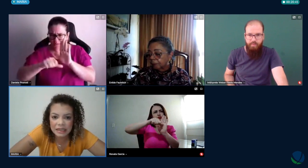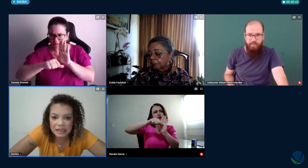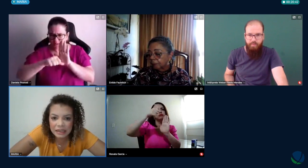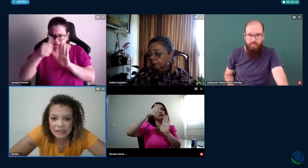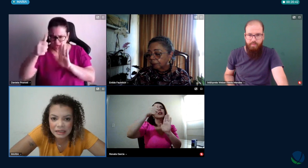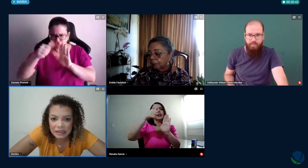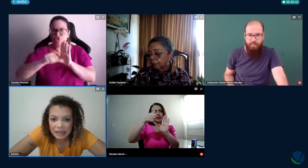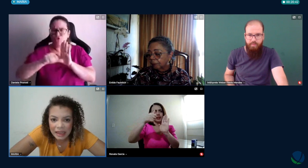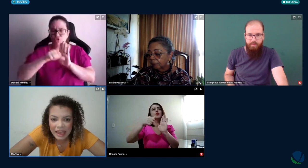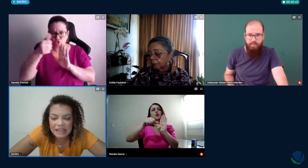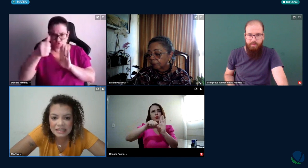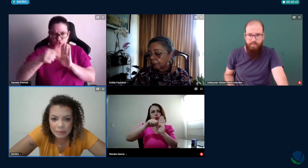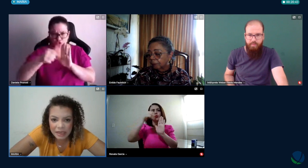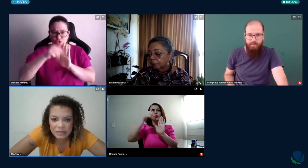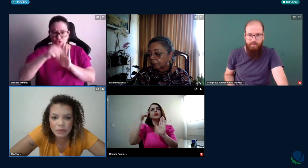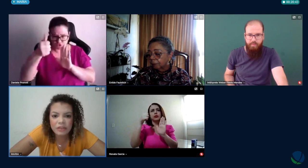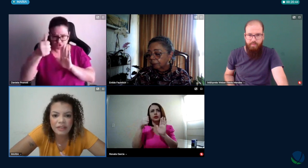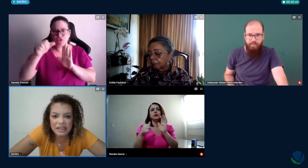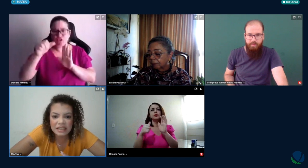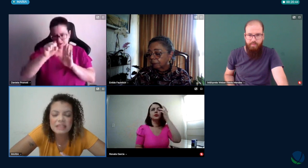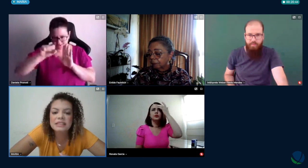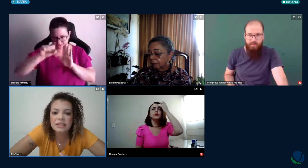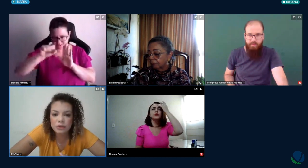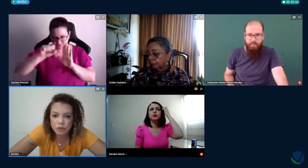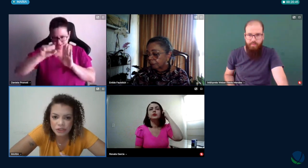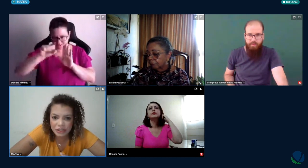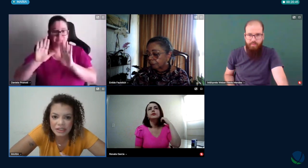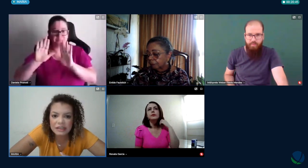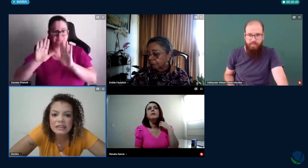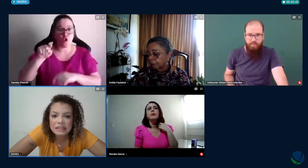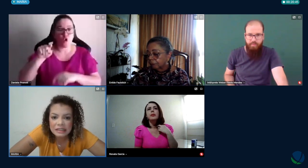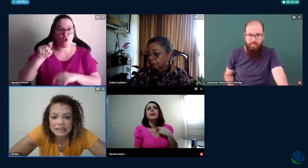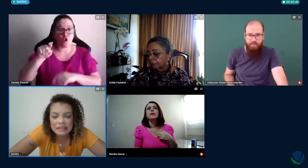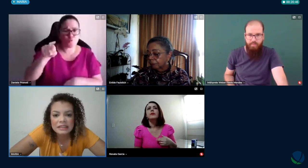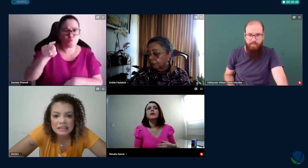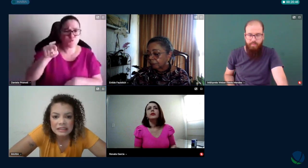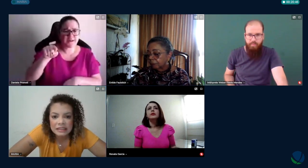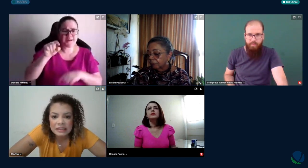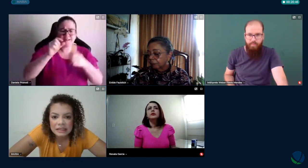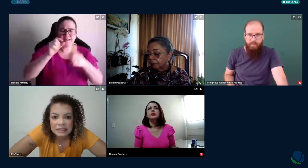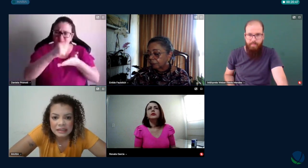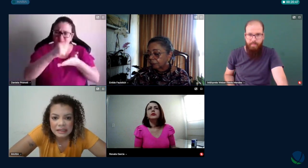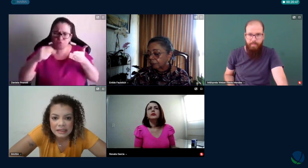sinais americana, é assim mesmo que faz, né? Cirurgia.